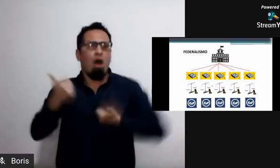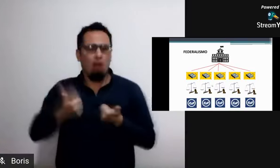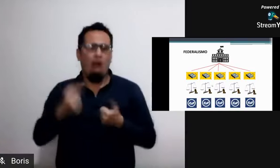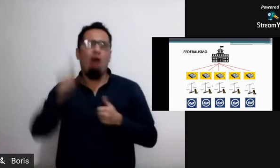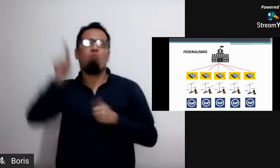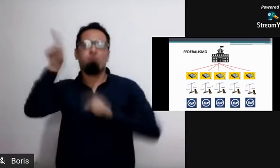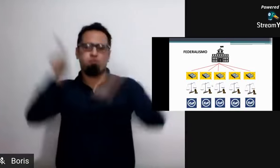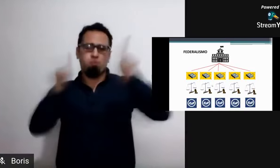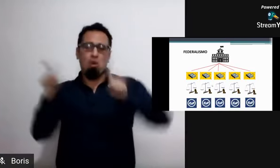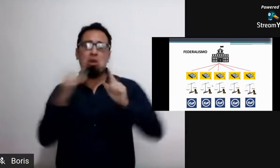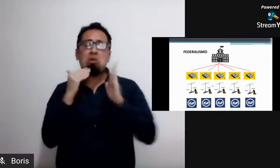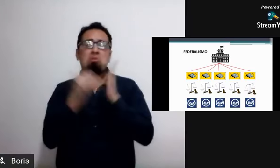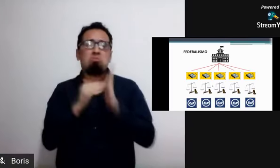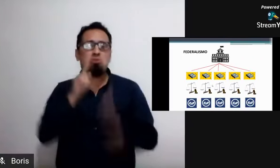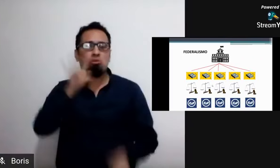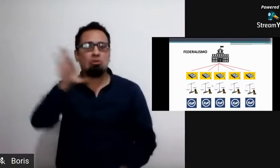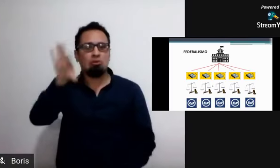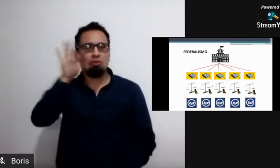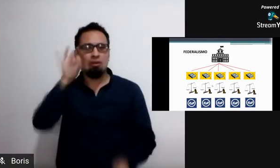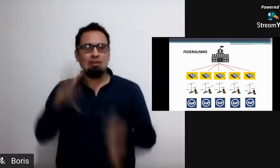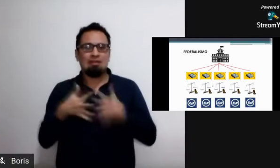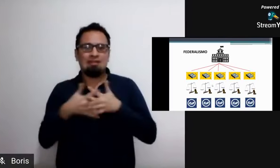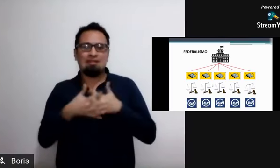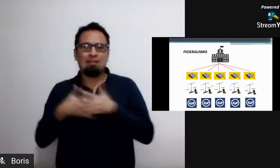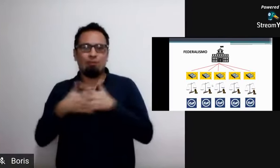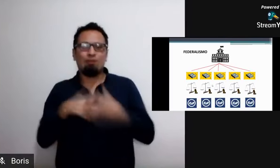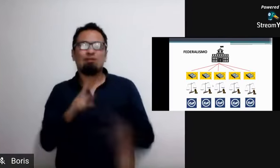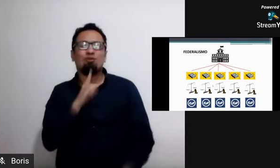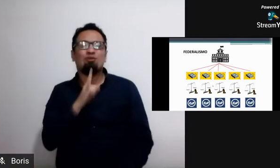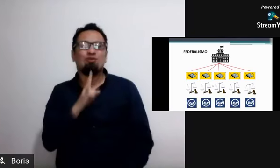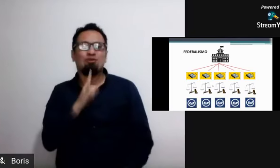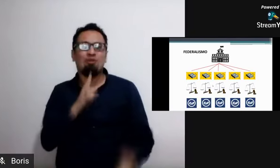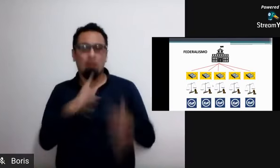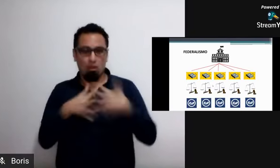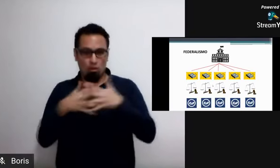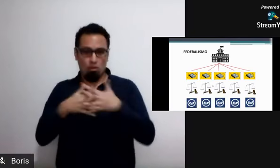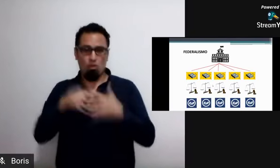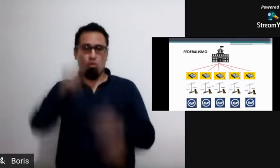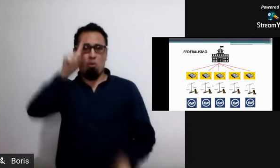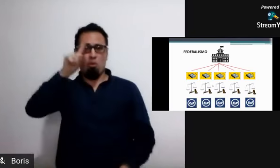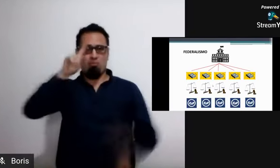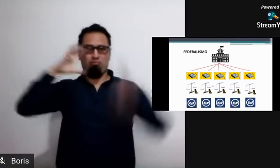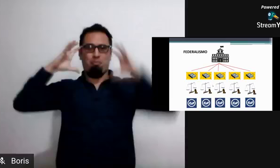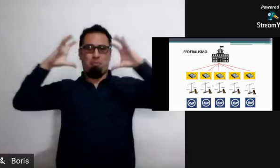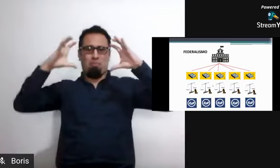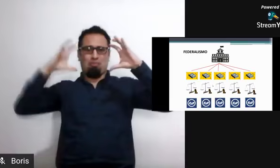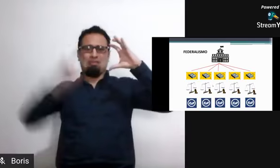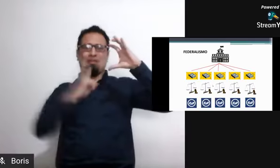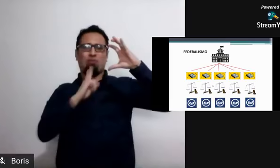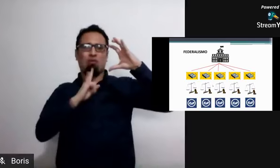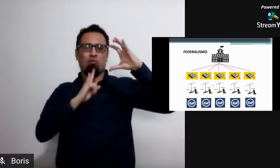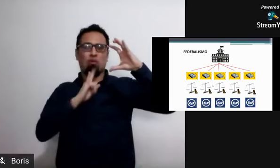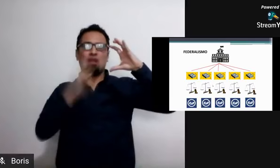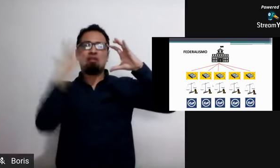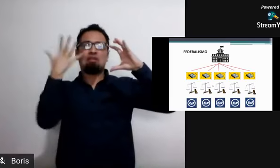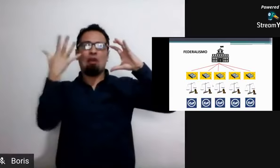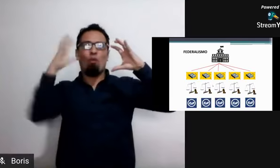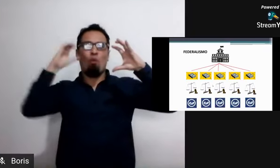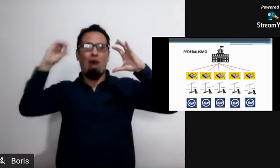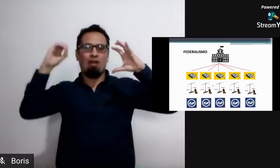regiones y estos departamentos se rigen por la constitución política de Colombia, que es una sola. ¿En dónde existe esa modalidad